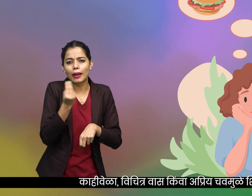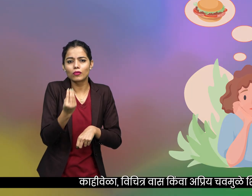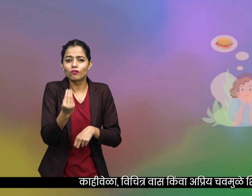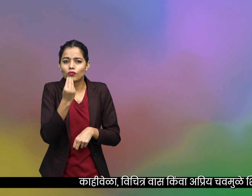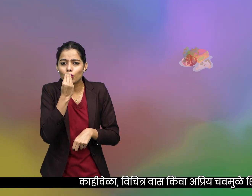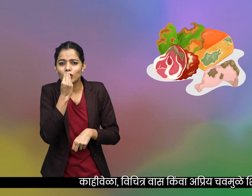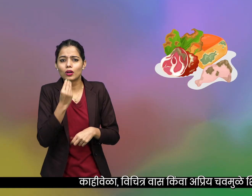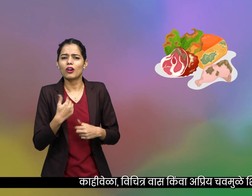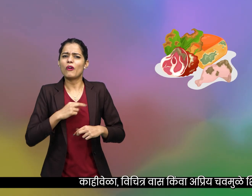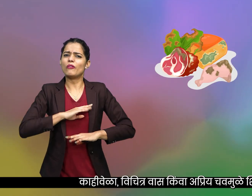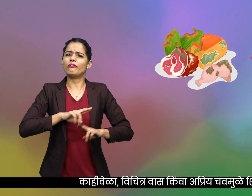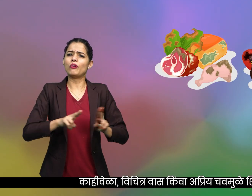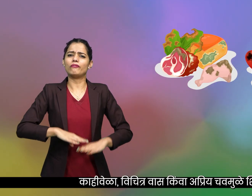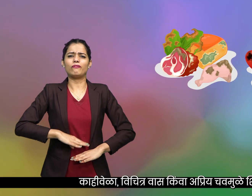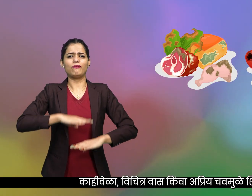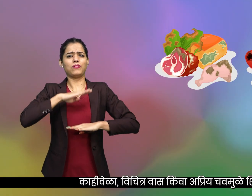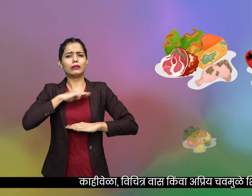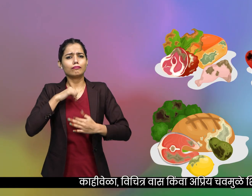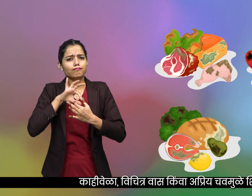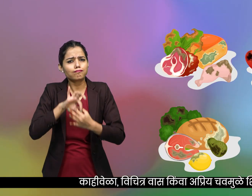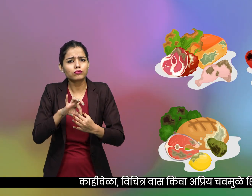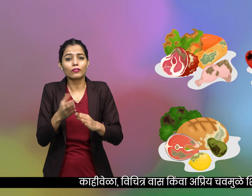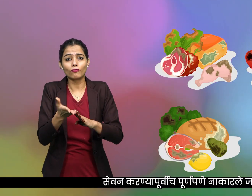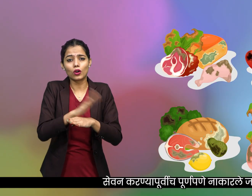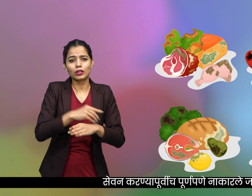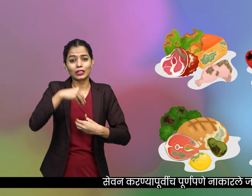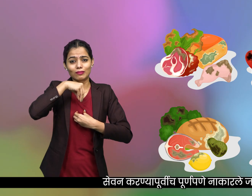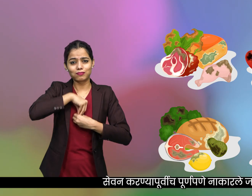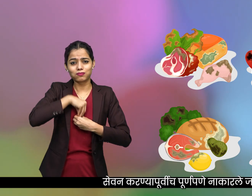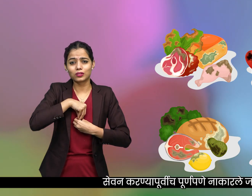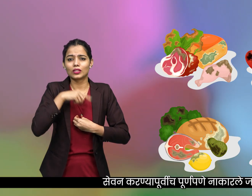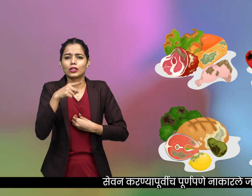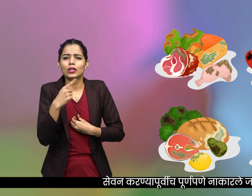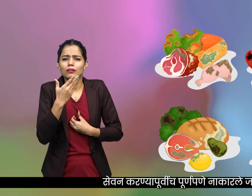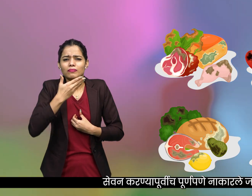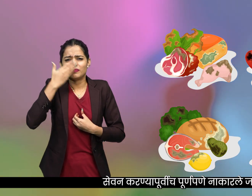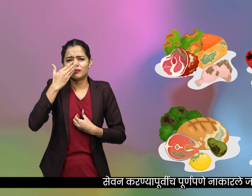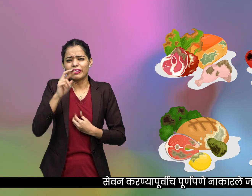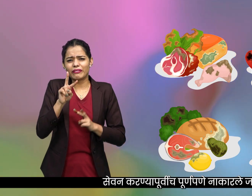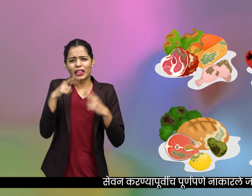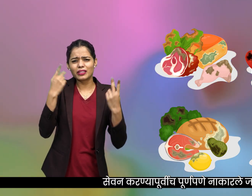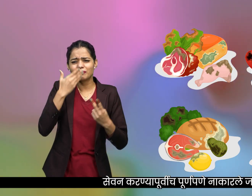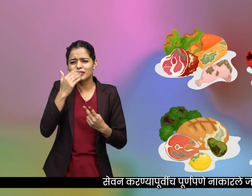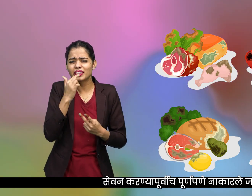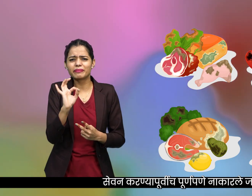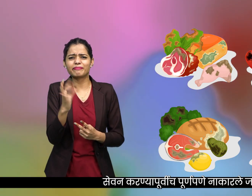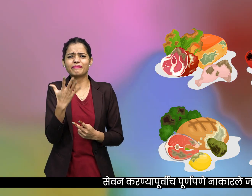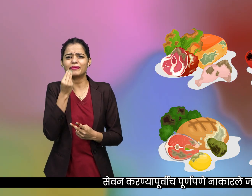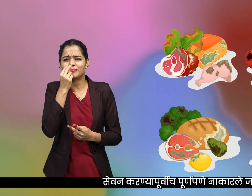काही वेळा विचित्र वास किंवा अप्रिय चवमुळे शिळे अन्न सेवन करण्यापूर्वीच पूर्णपणे नाकारले जाते.